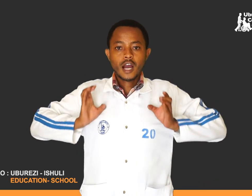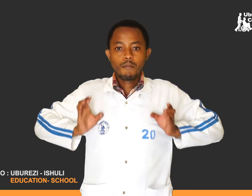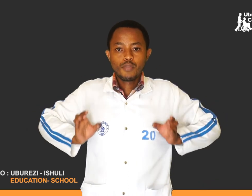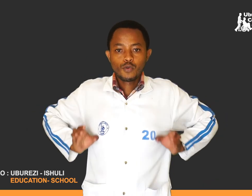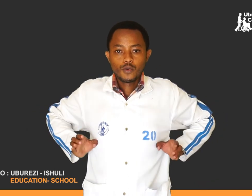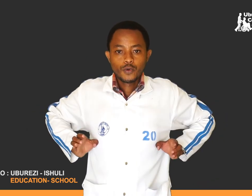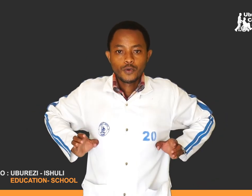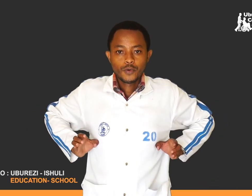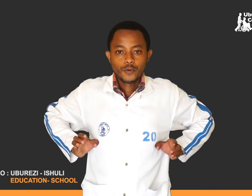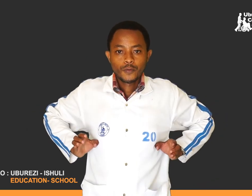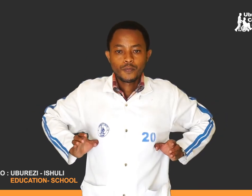Igikapu,